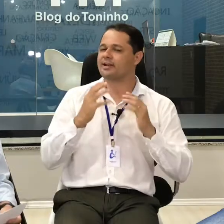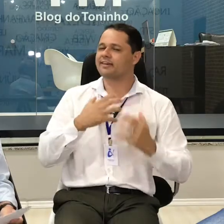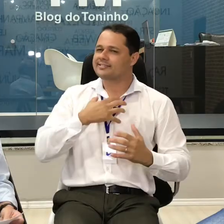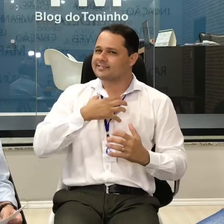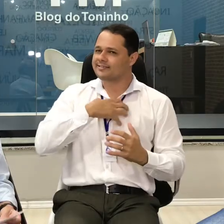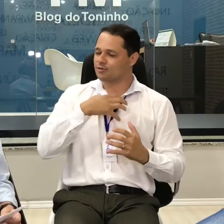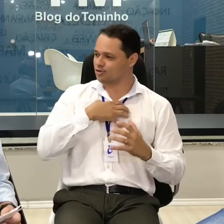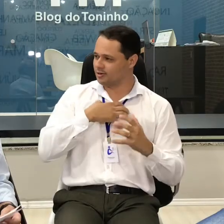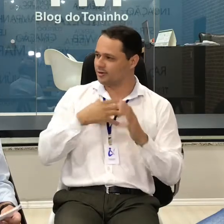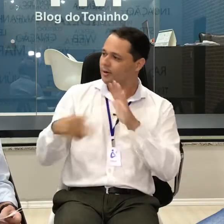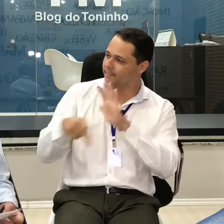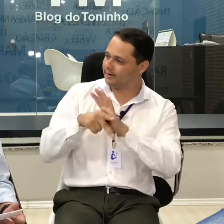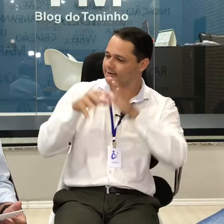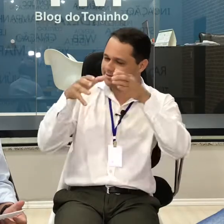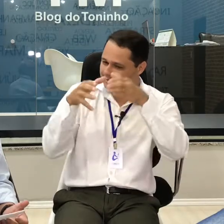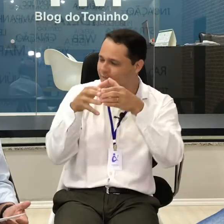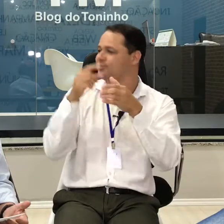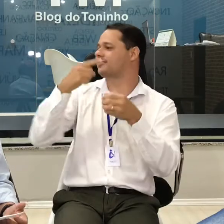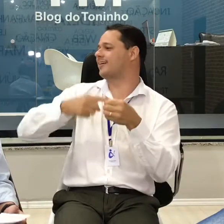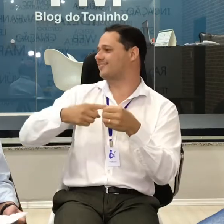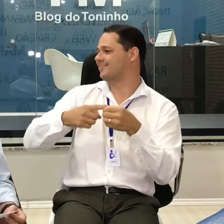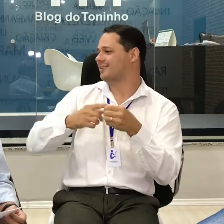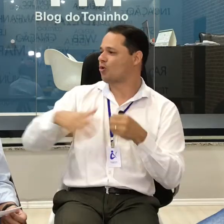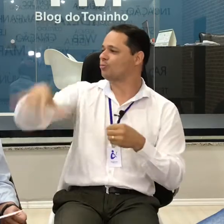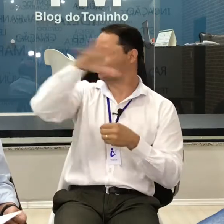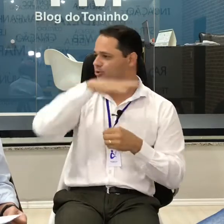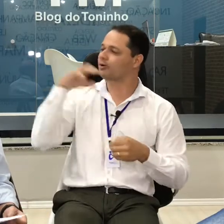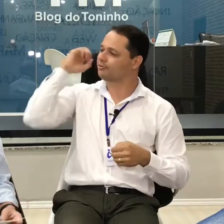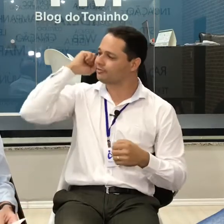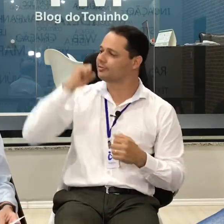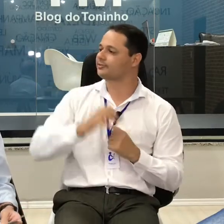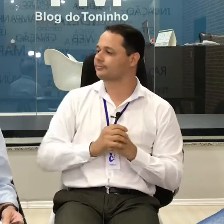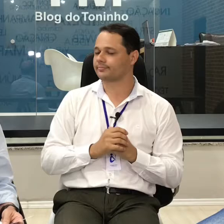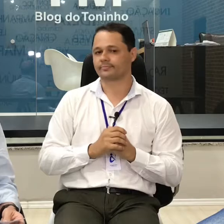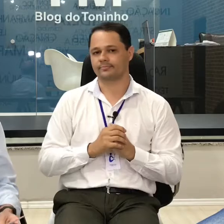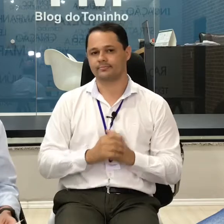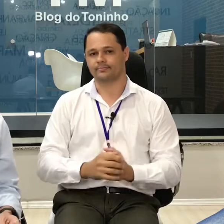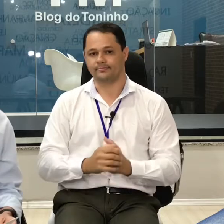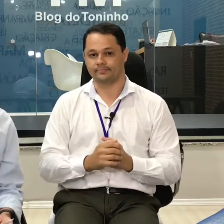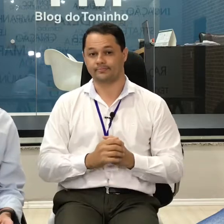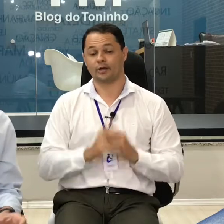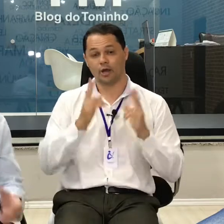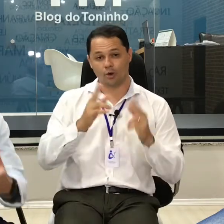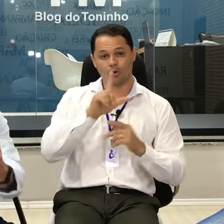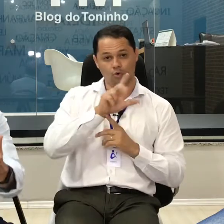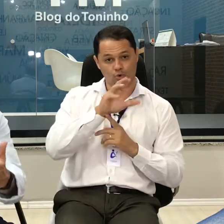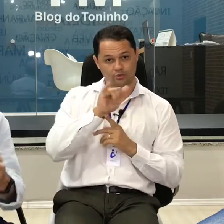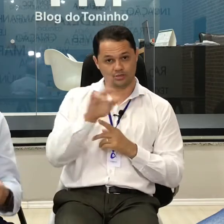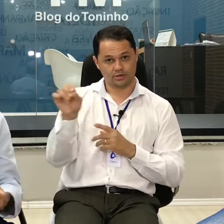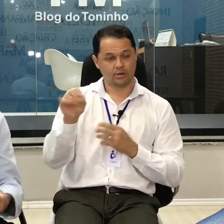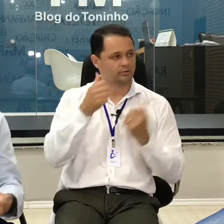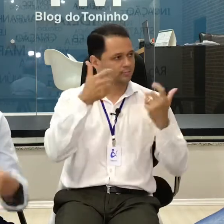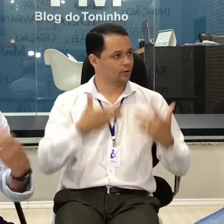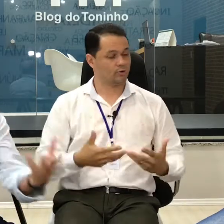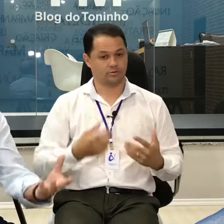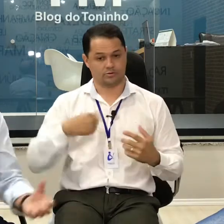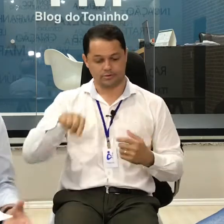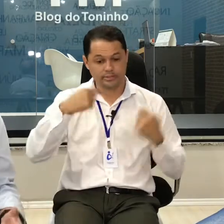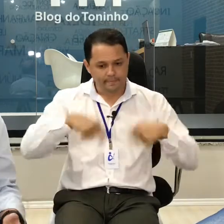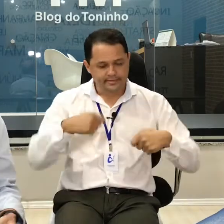se sentir pertencente à cidade, como todos nós ouvintes. É como o Luciano disse, a gente tem que valorizar uma empresa